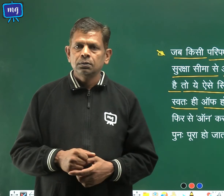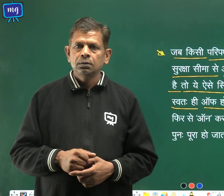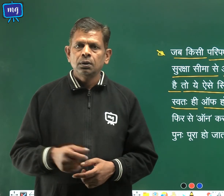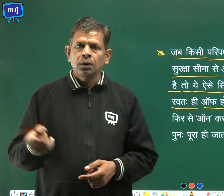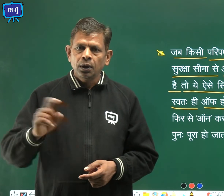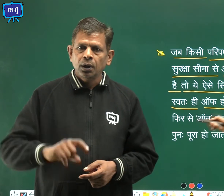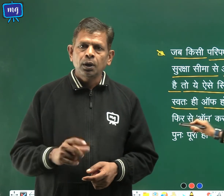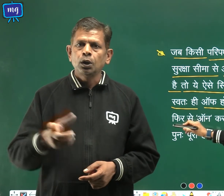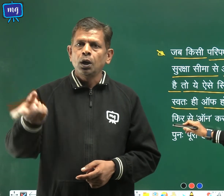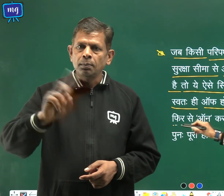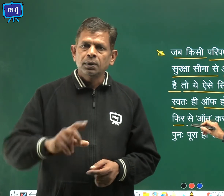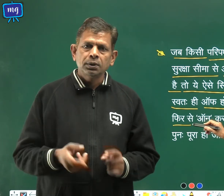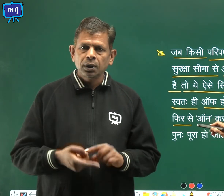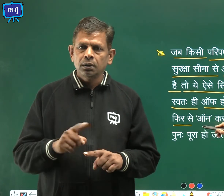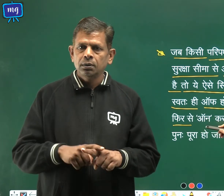इन्हें फिर से